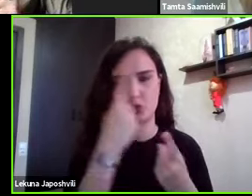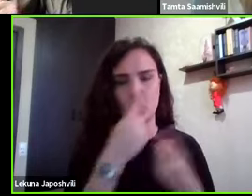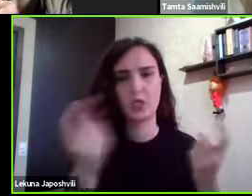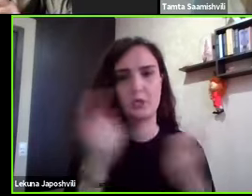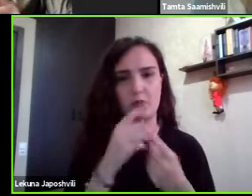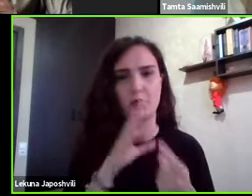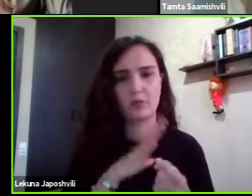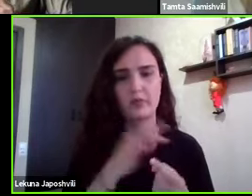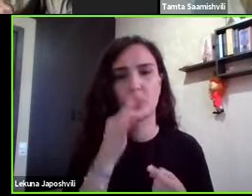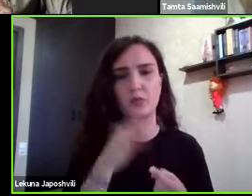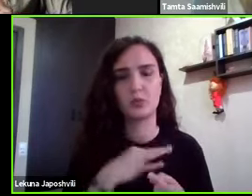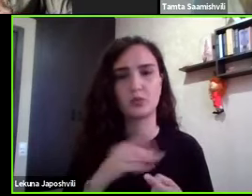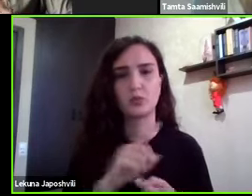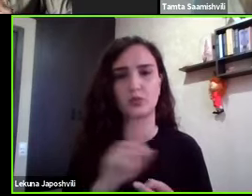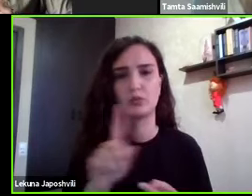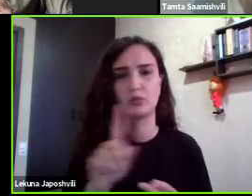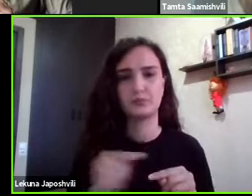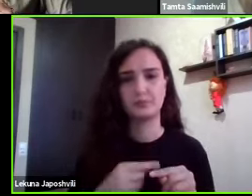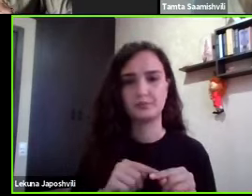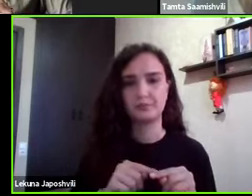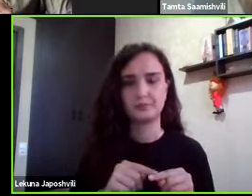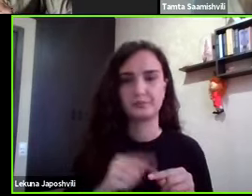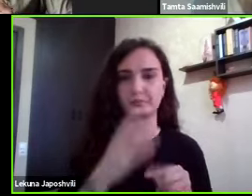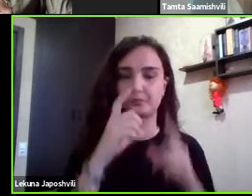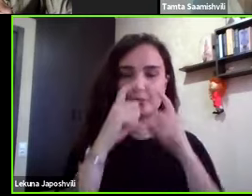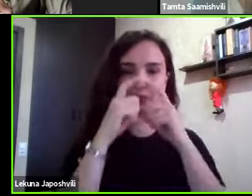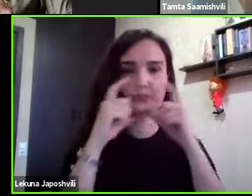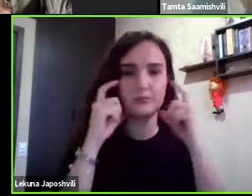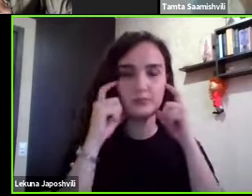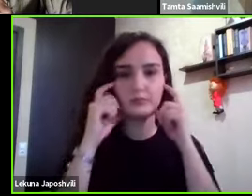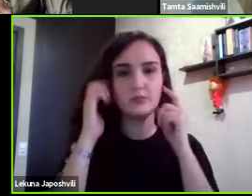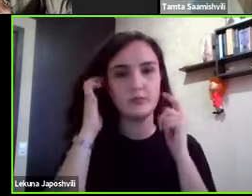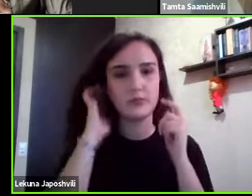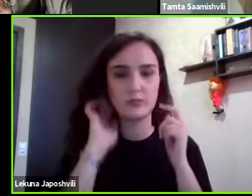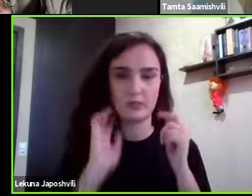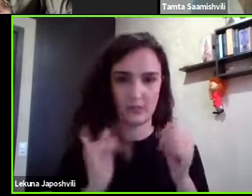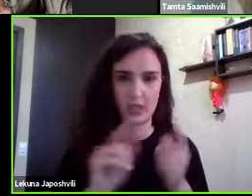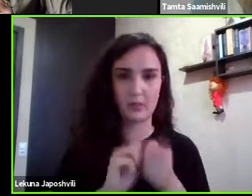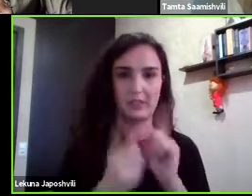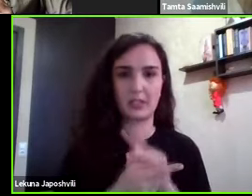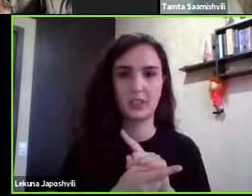ანუ გვეუბნებოდნენ, რომ არ ღირს ამ ნიღბის ტარება. ახლა პირიქით